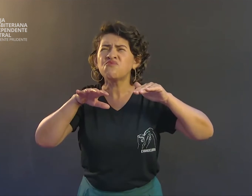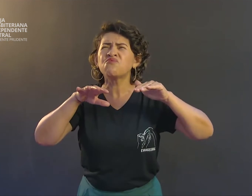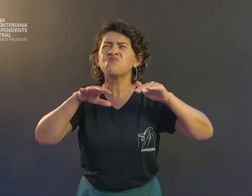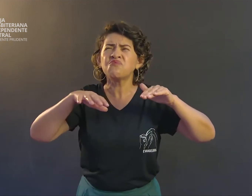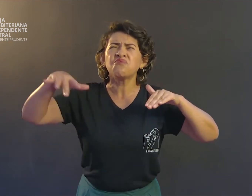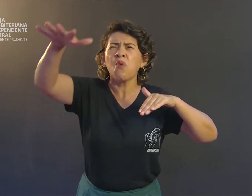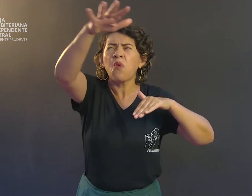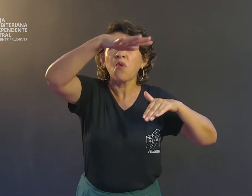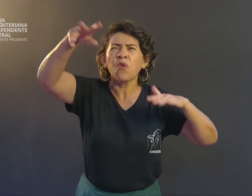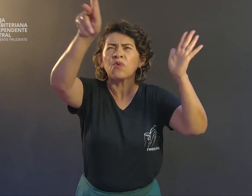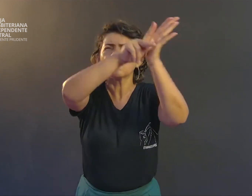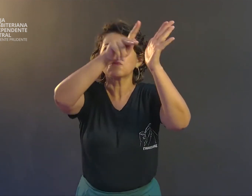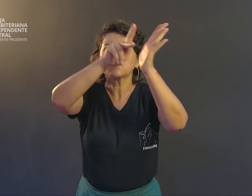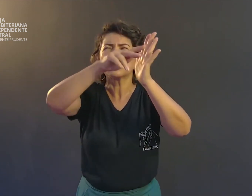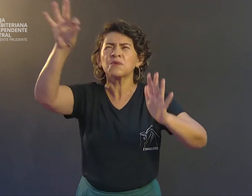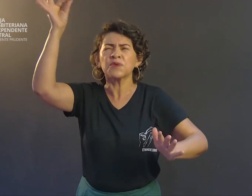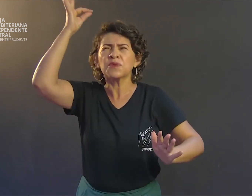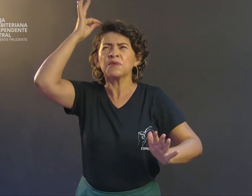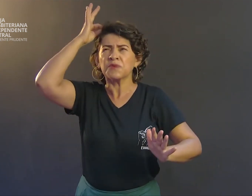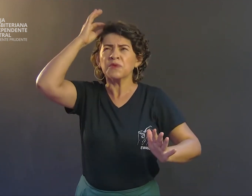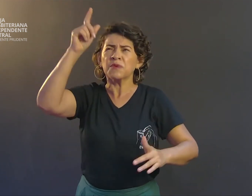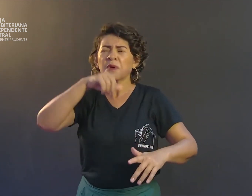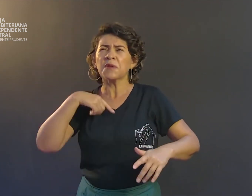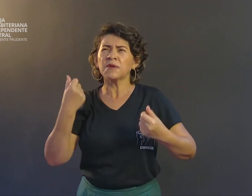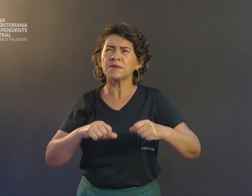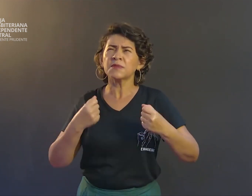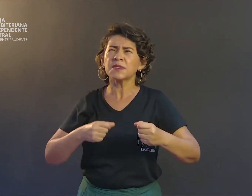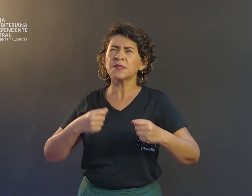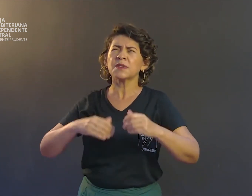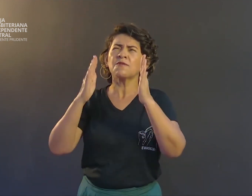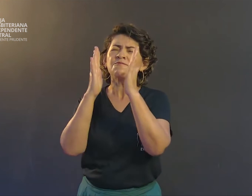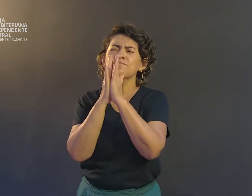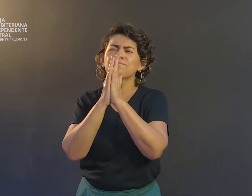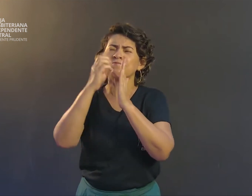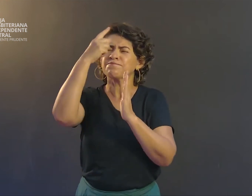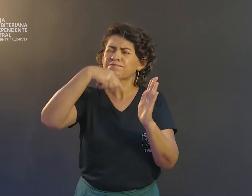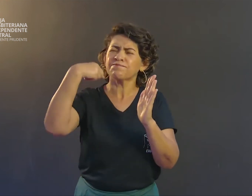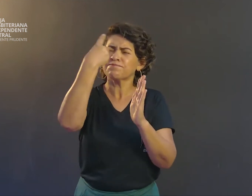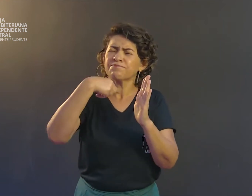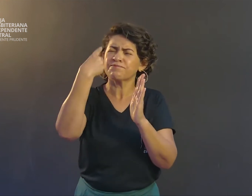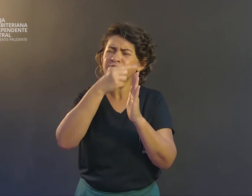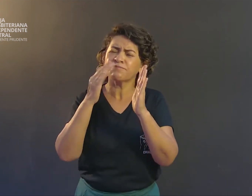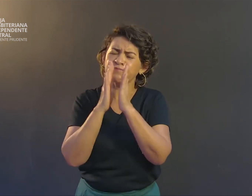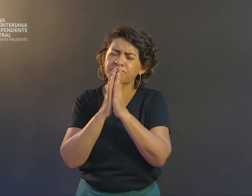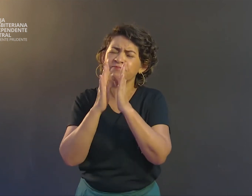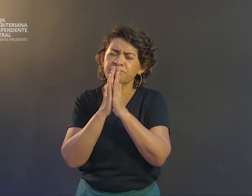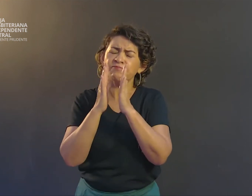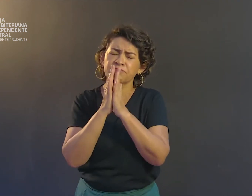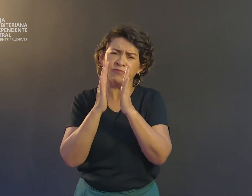poderosas, investiríamos mais tempo orando. Resista aos príncipes deste mundo em oração,